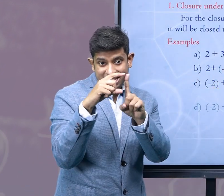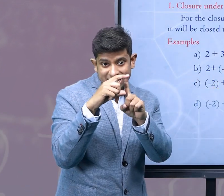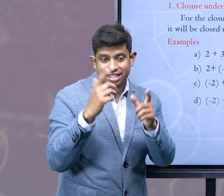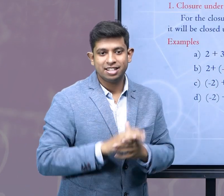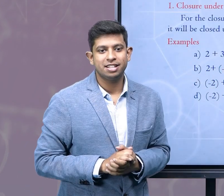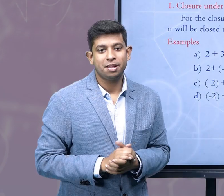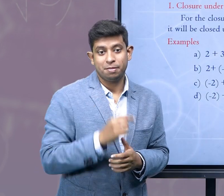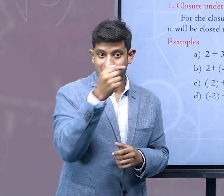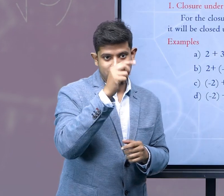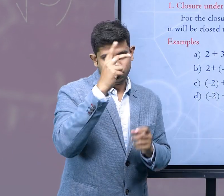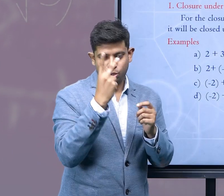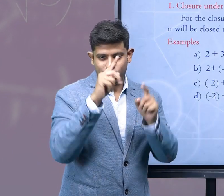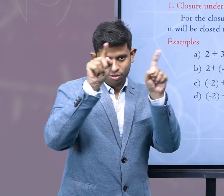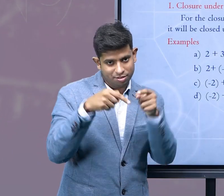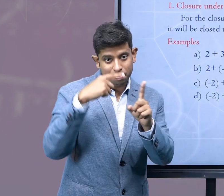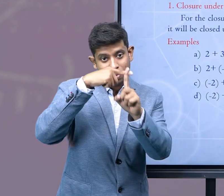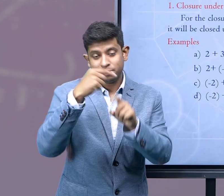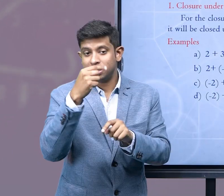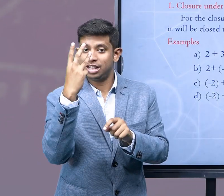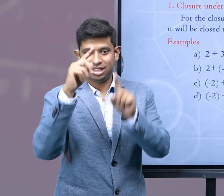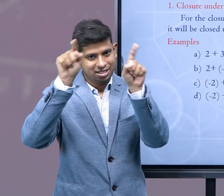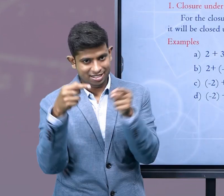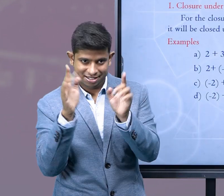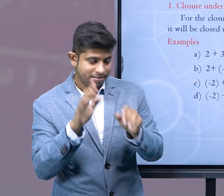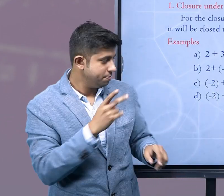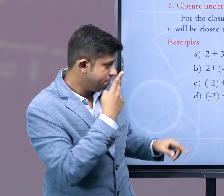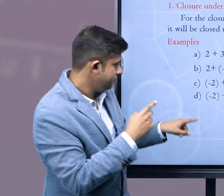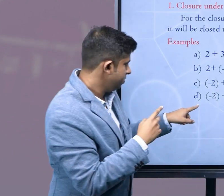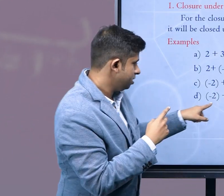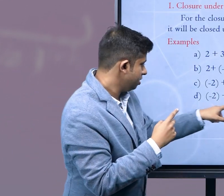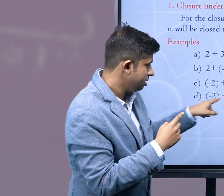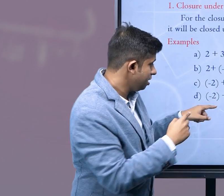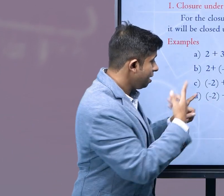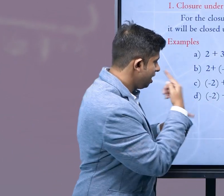-2 in brackets plus -3 in brackets is equals to -5.